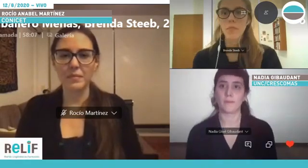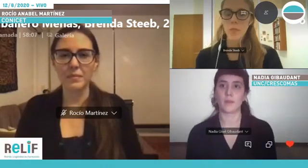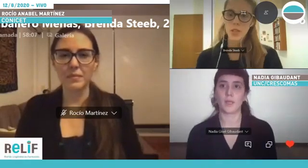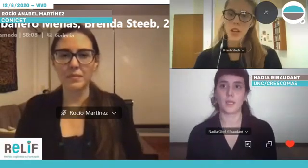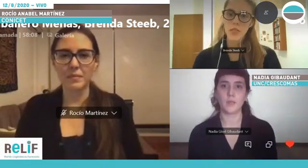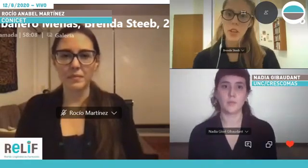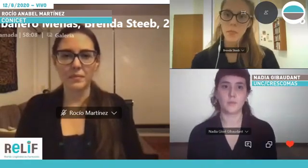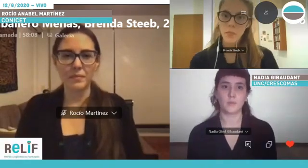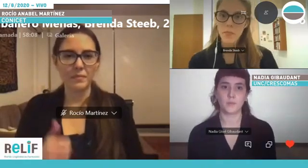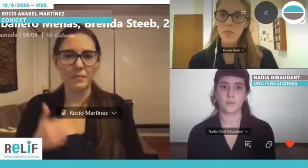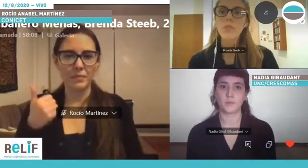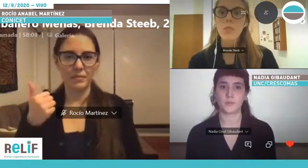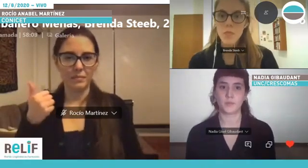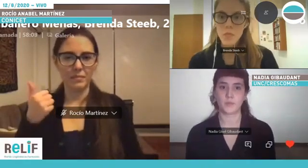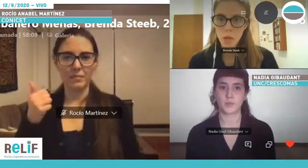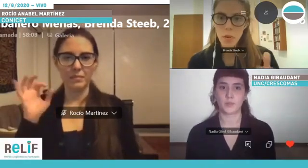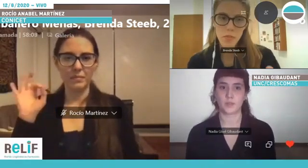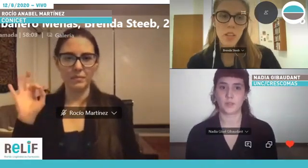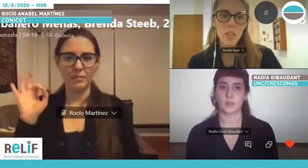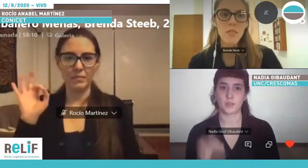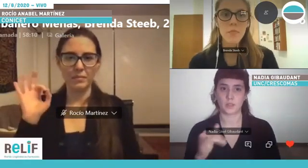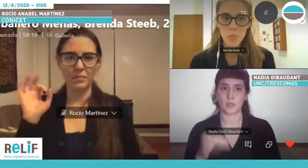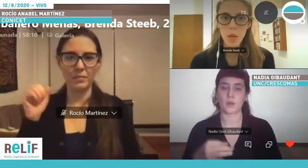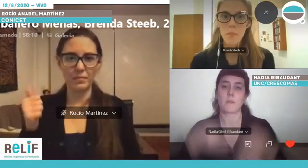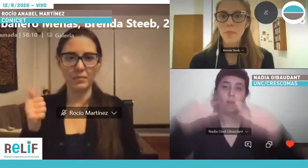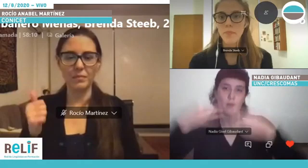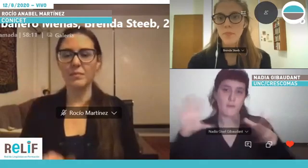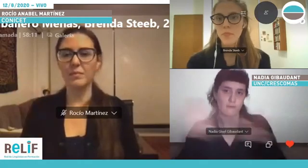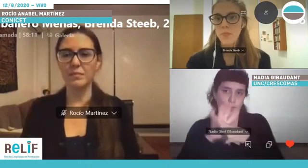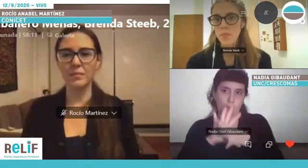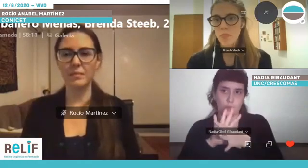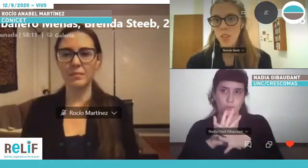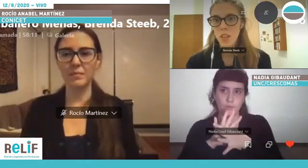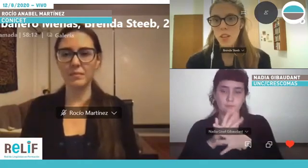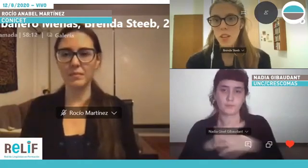está. Excelente. Sí, perfecto. Bien.